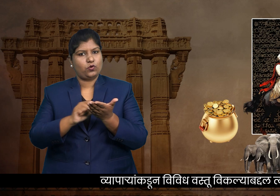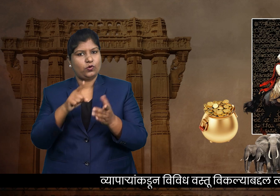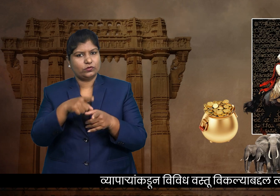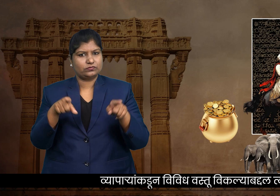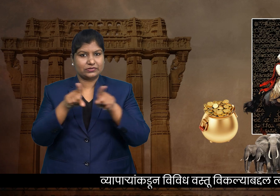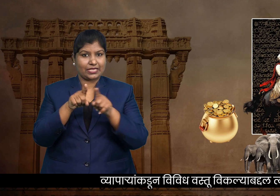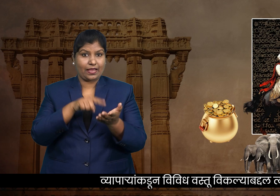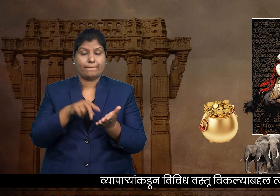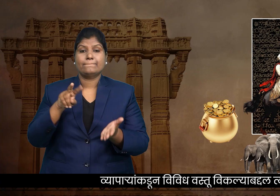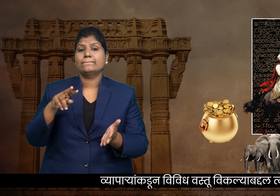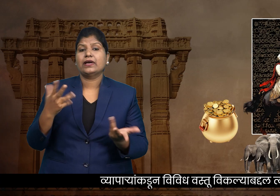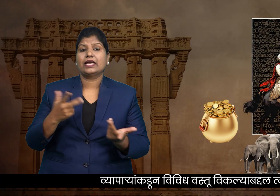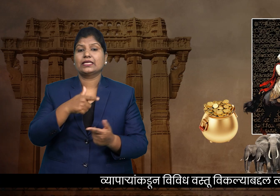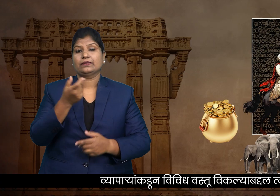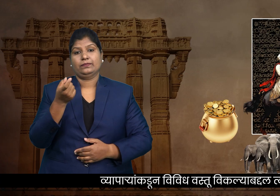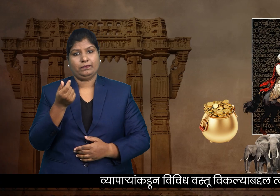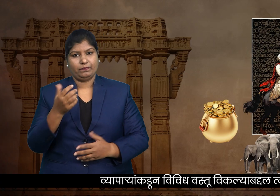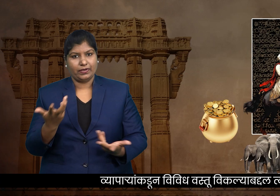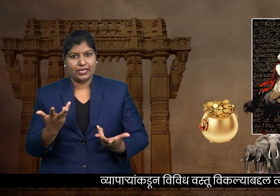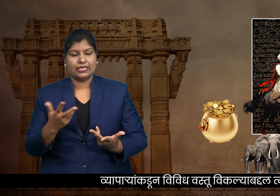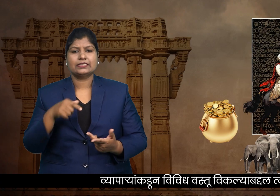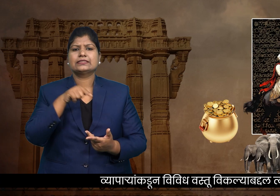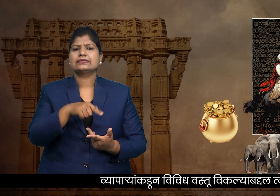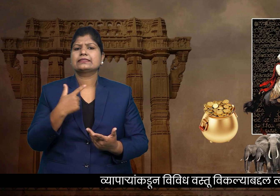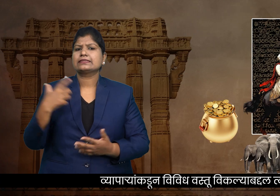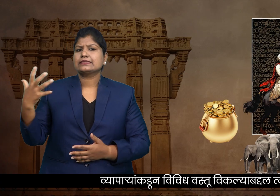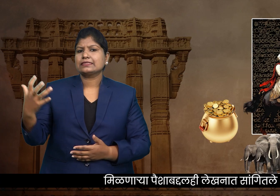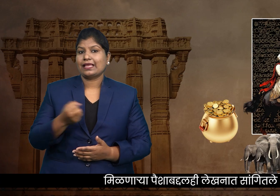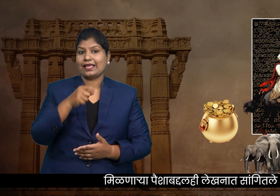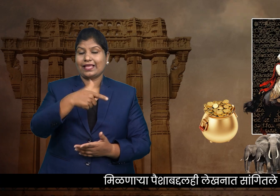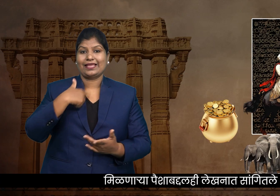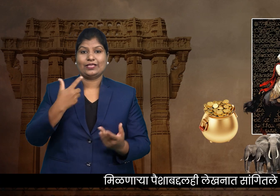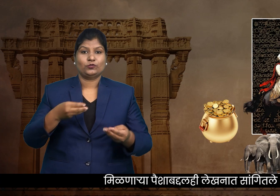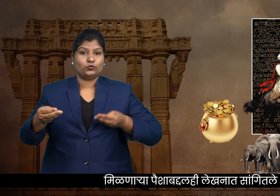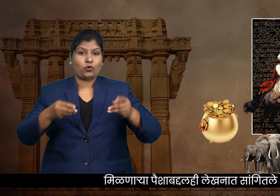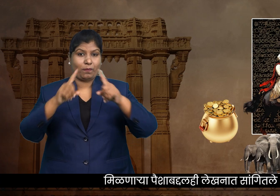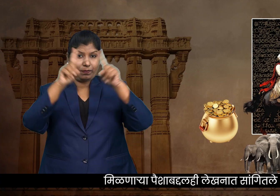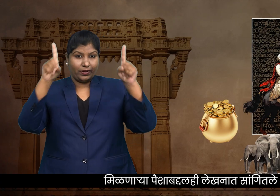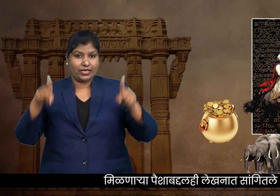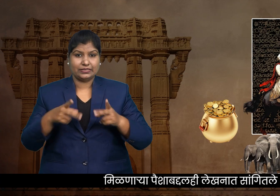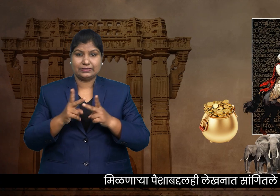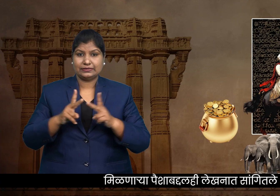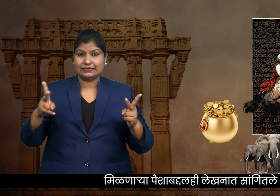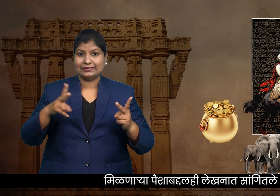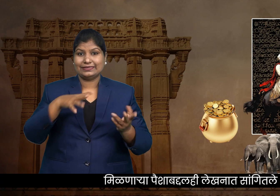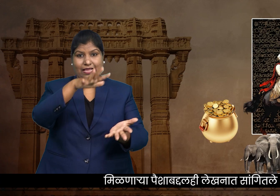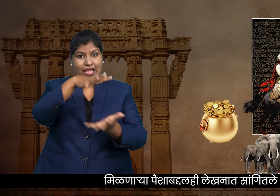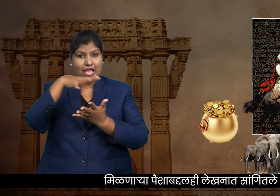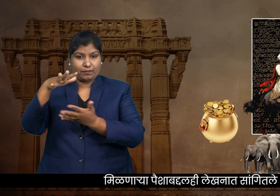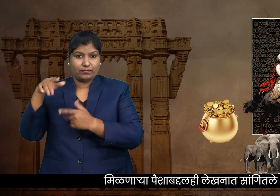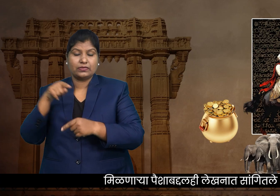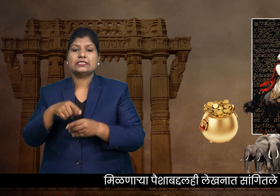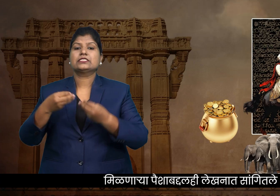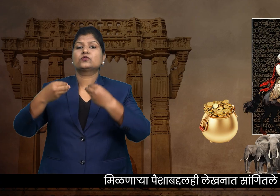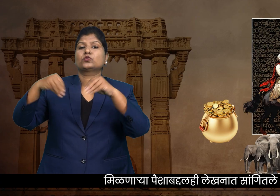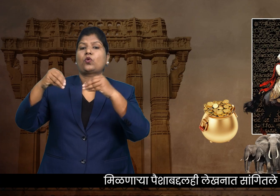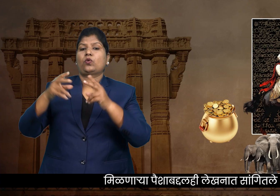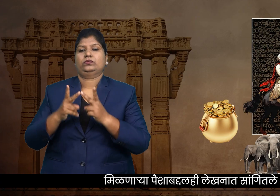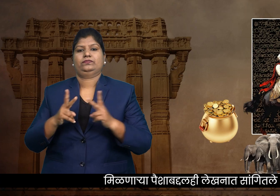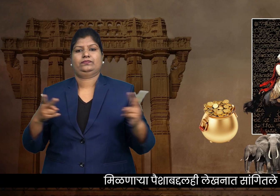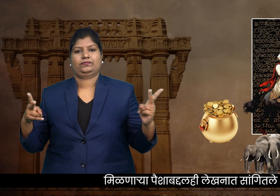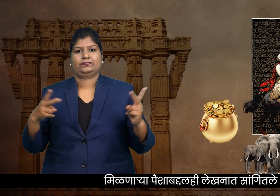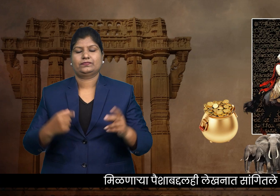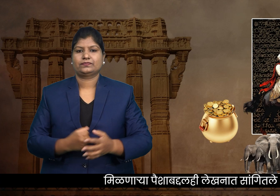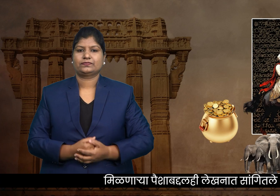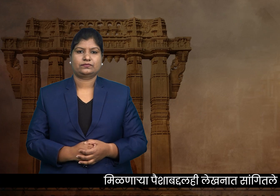व्यापाऱ्याकडून विविध वस्तू विकल्याबद्दल त्याला मिळणाऱ्या बदलही लेखनात